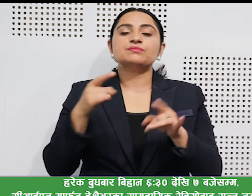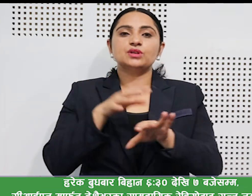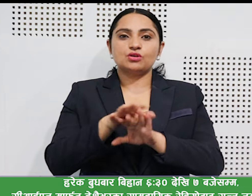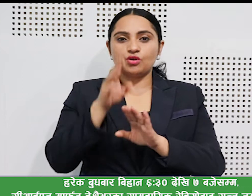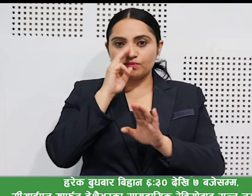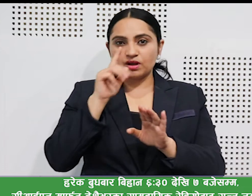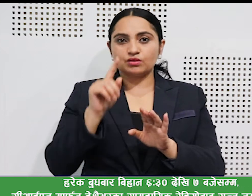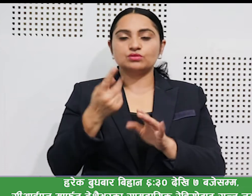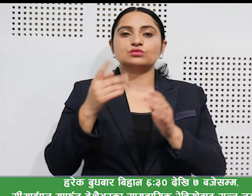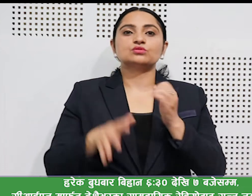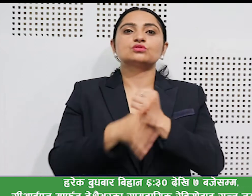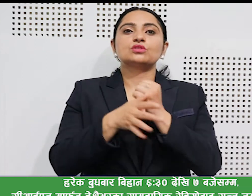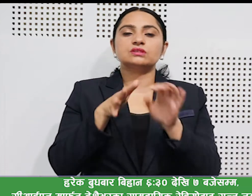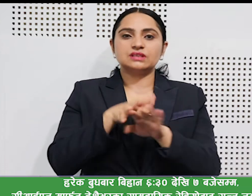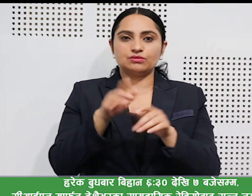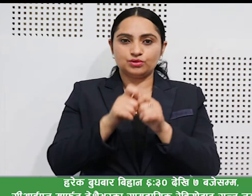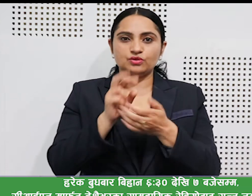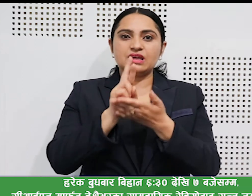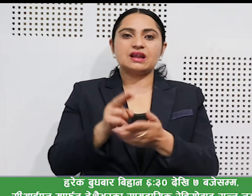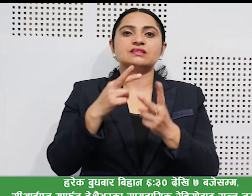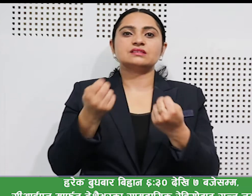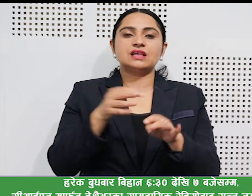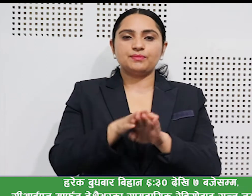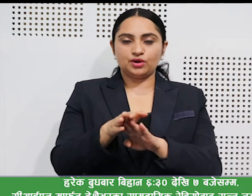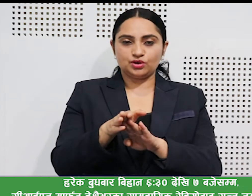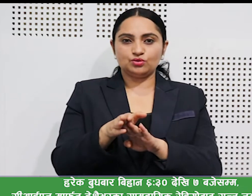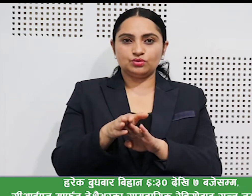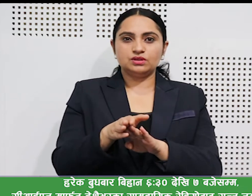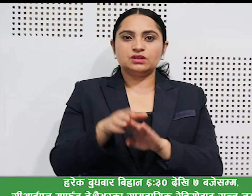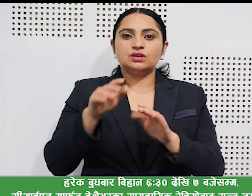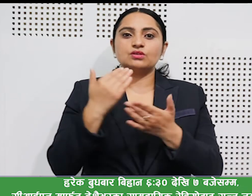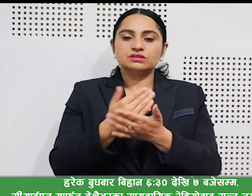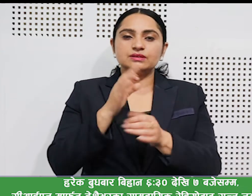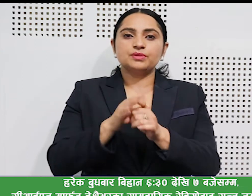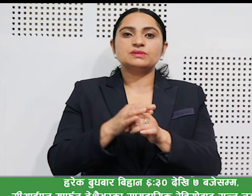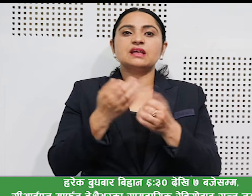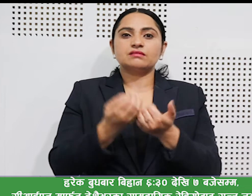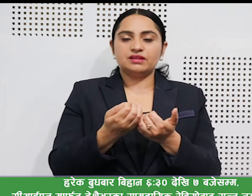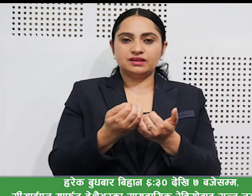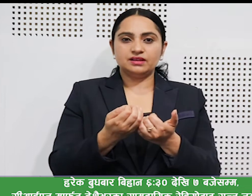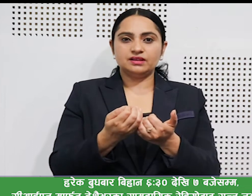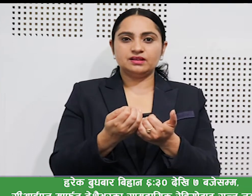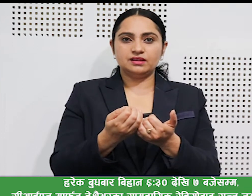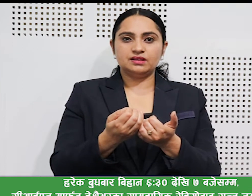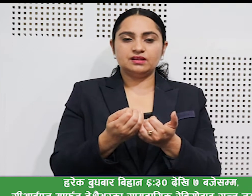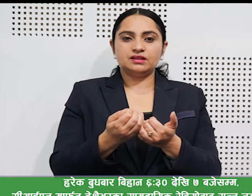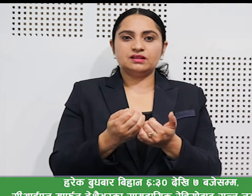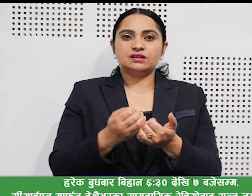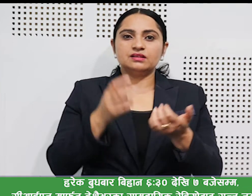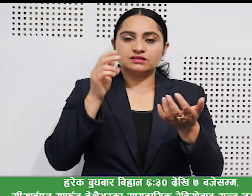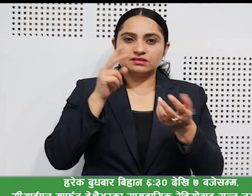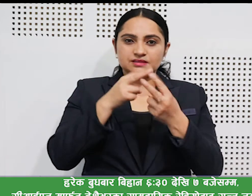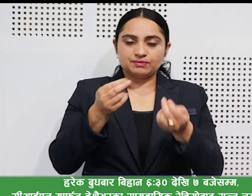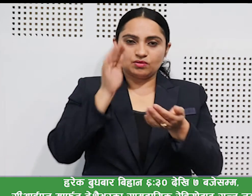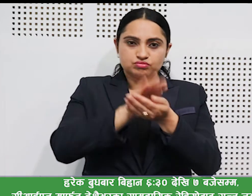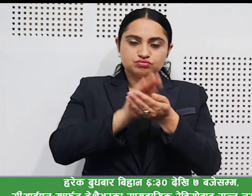खालका संरचनाहरू, राहत सामग्रीमा उहाँहरूलाई आवश्यक हुने खालका सामग्रीहरू कसरी व्यवस्थापन गर्ने, गोदामहरूमा कसरी त्यो स्टक पाइल गर्दाखेरि